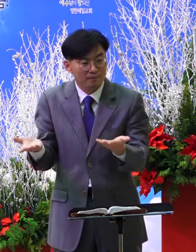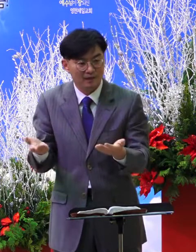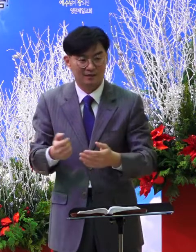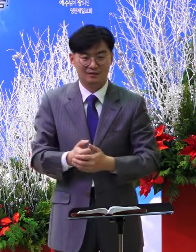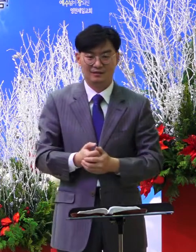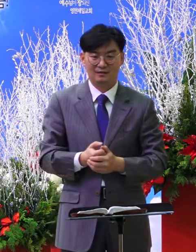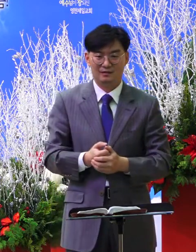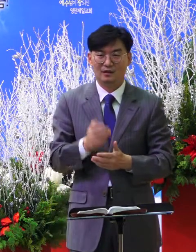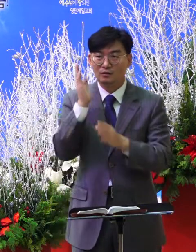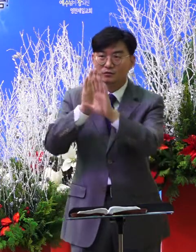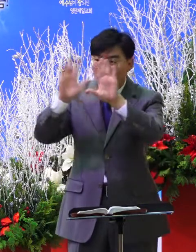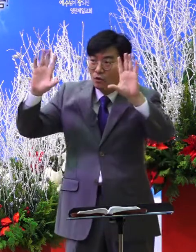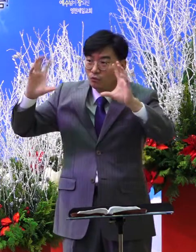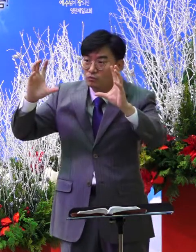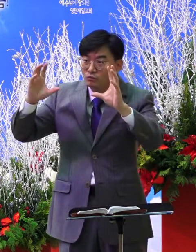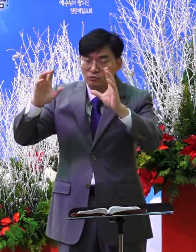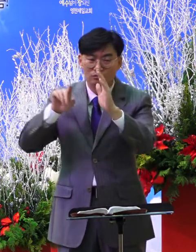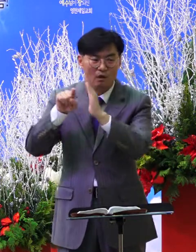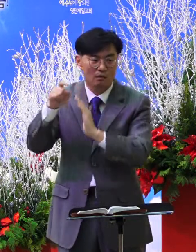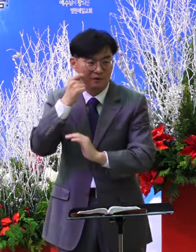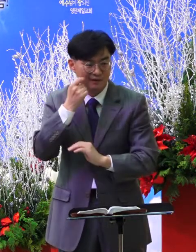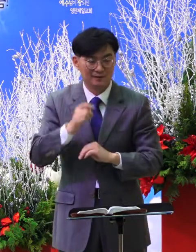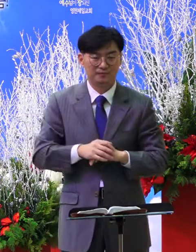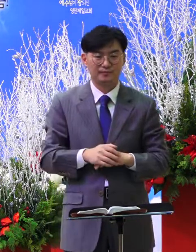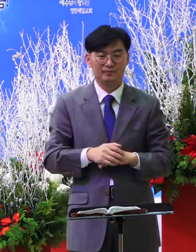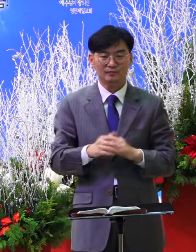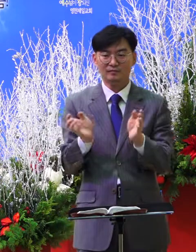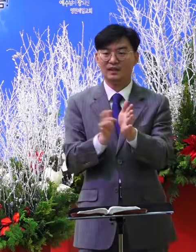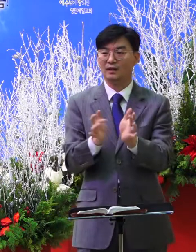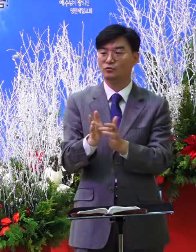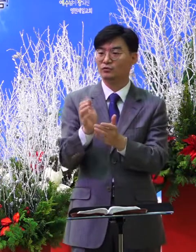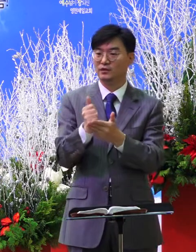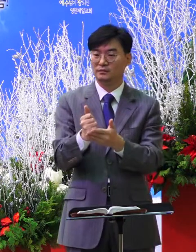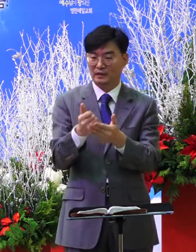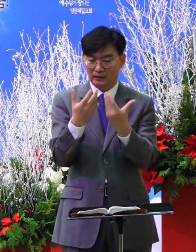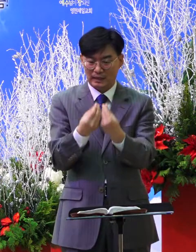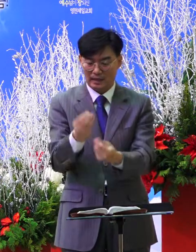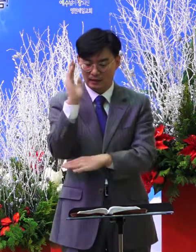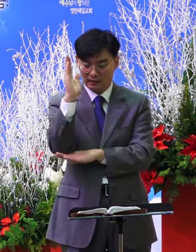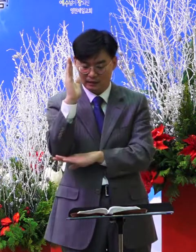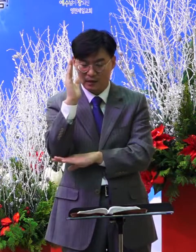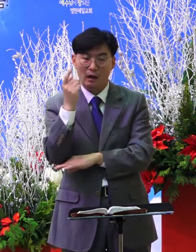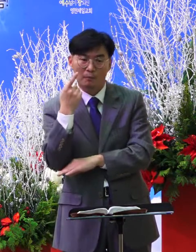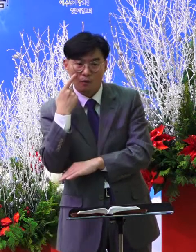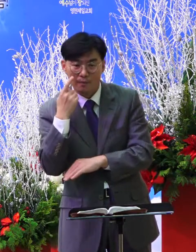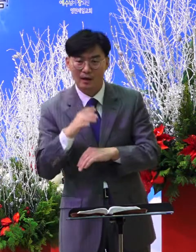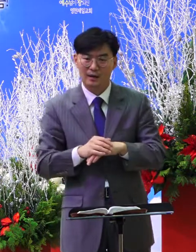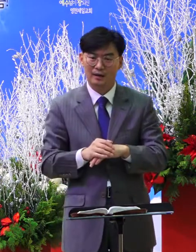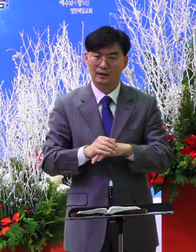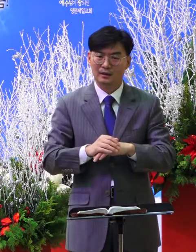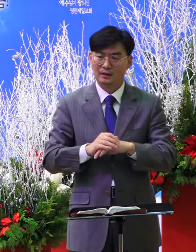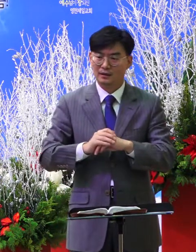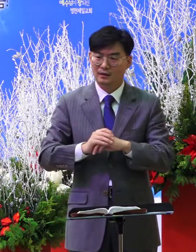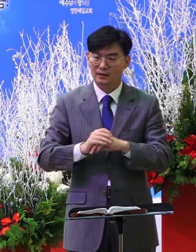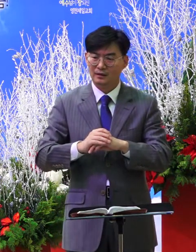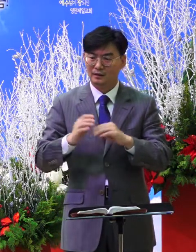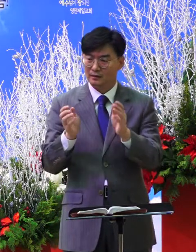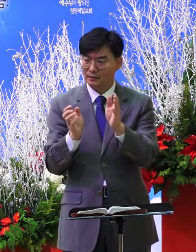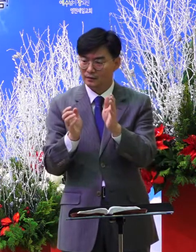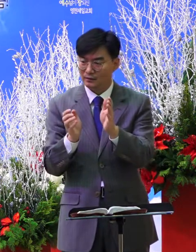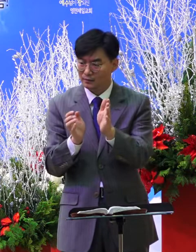예수님이 주신 이 비유의 말씀대로 한다면 그렇게 세상에 빠져서 주님을 기다리지